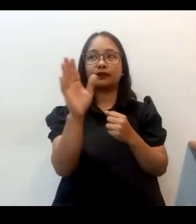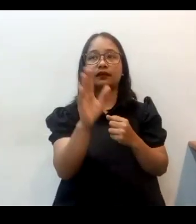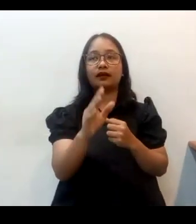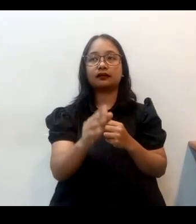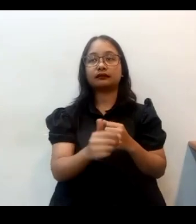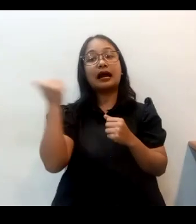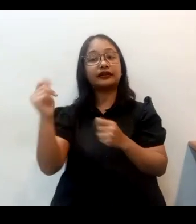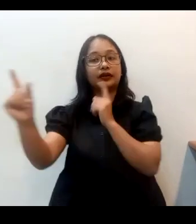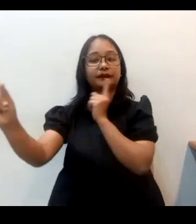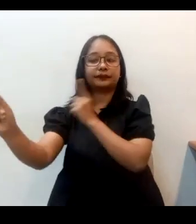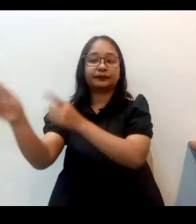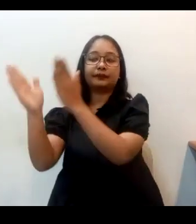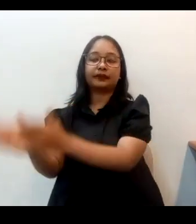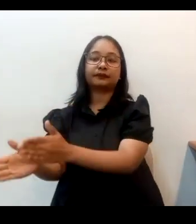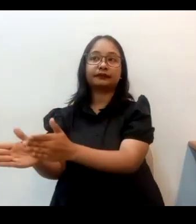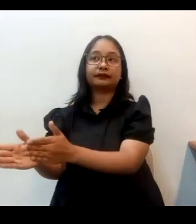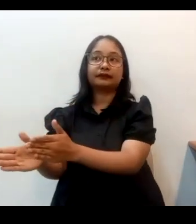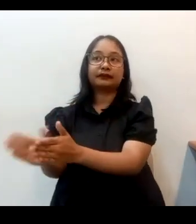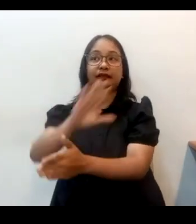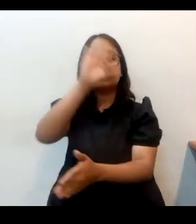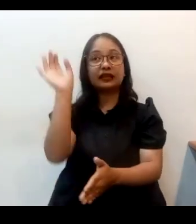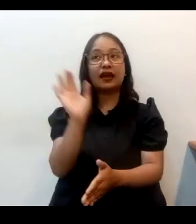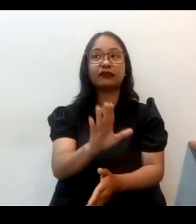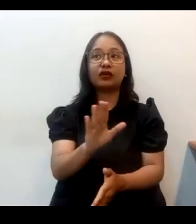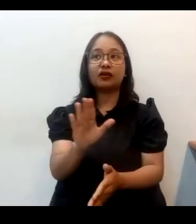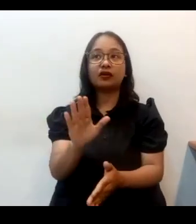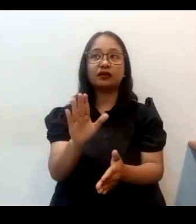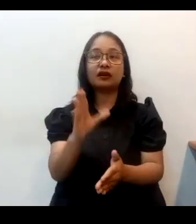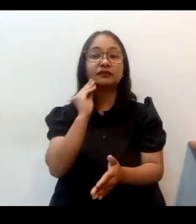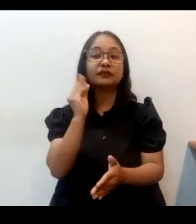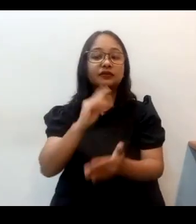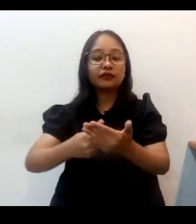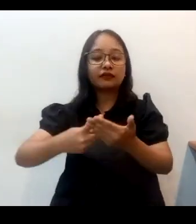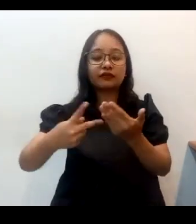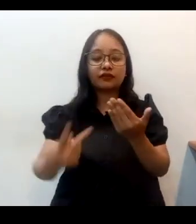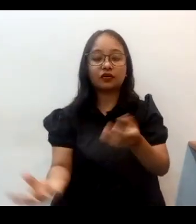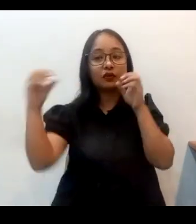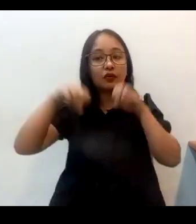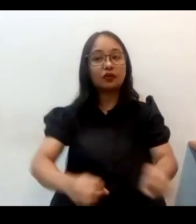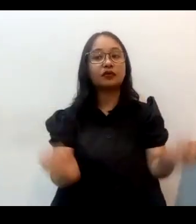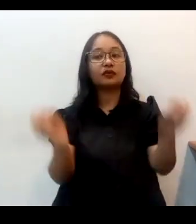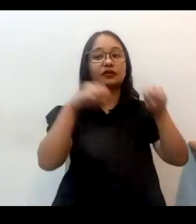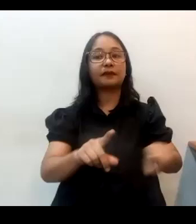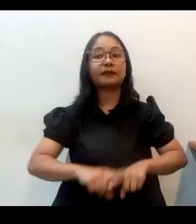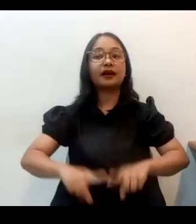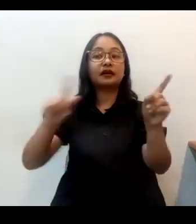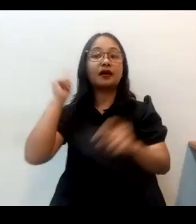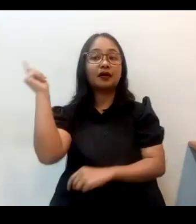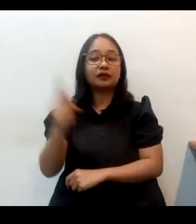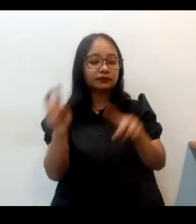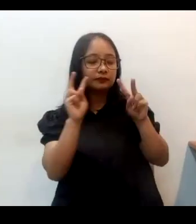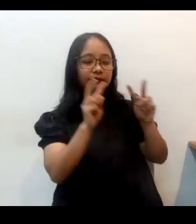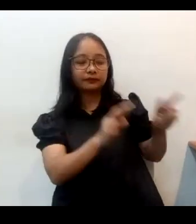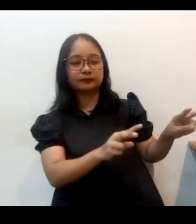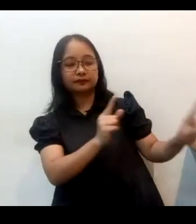isang lalaki na hindi siya nahulog sa He karagatan. just look at this man. Kundi nakita niya lang yung lalaking yun. Oh, if I fall into the